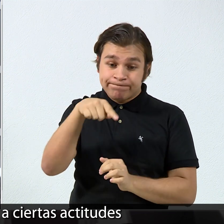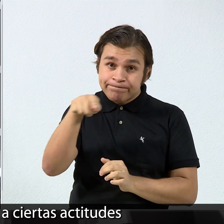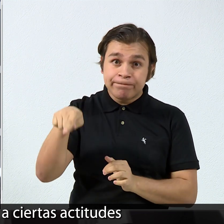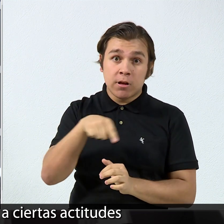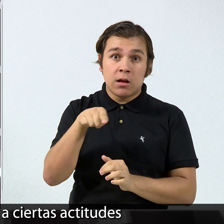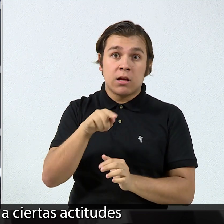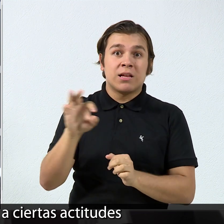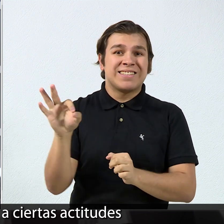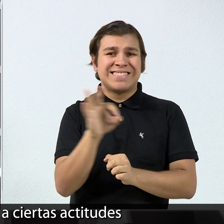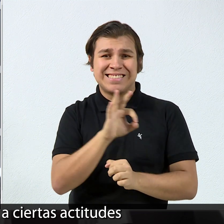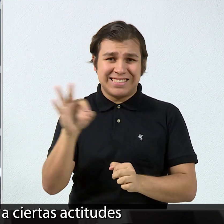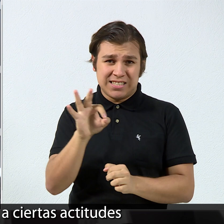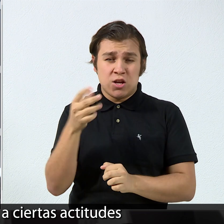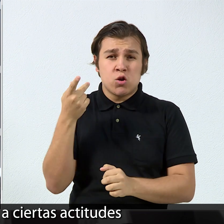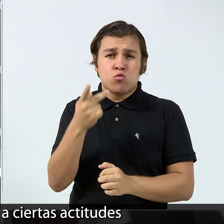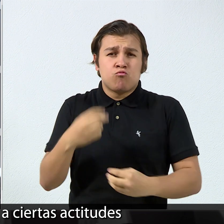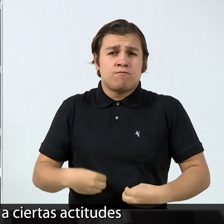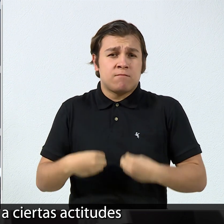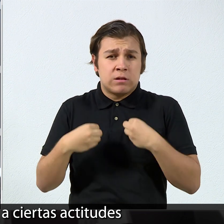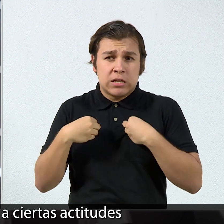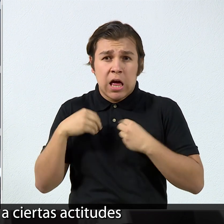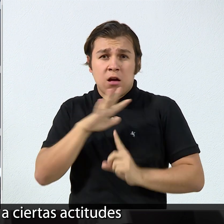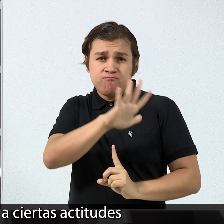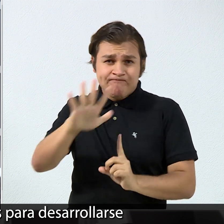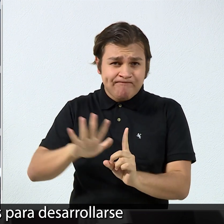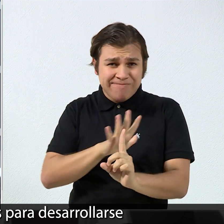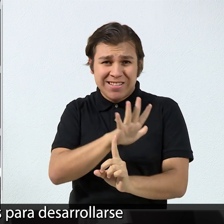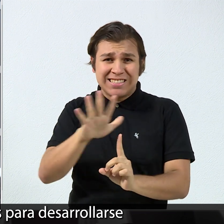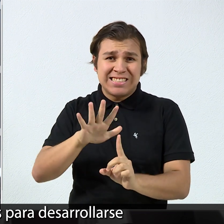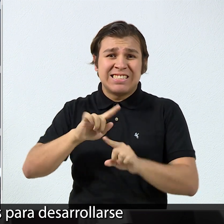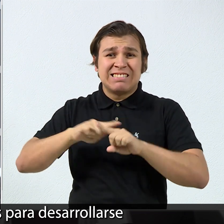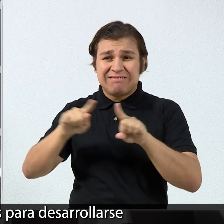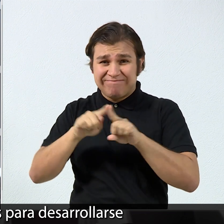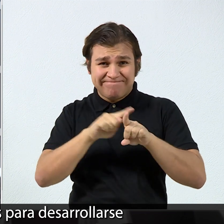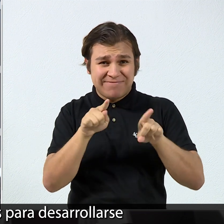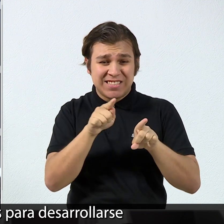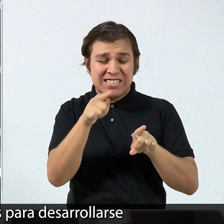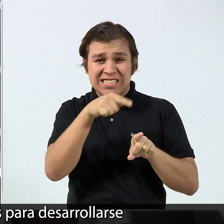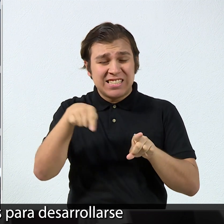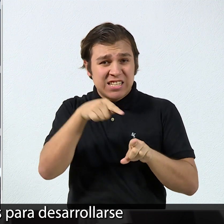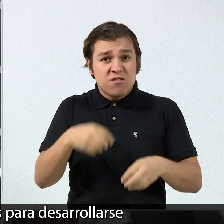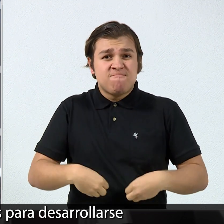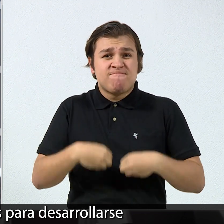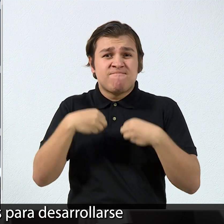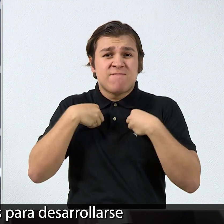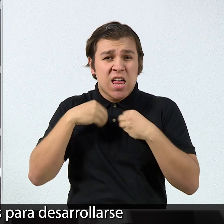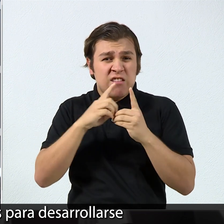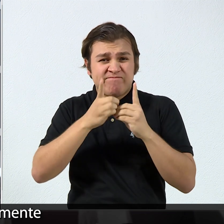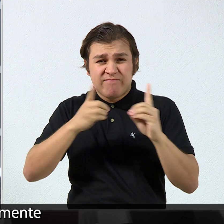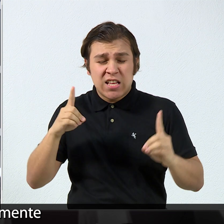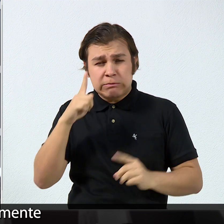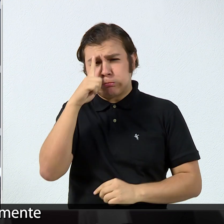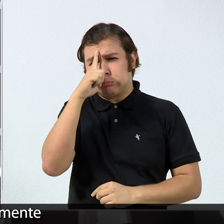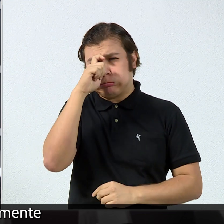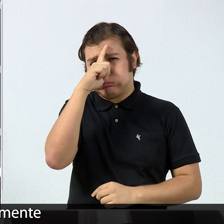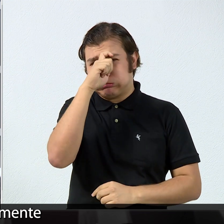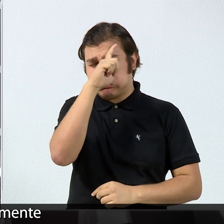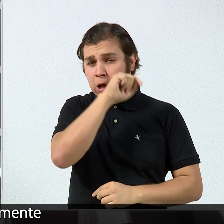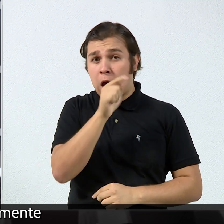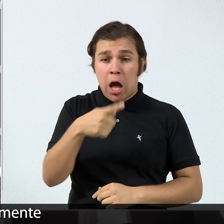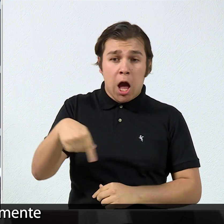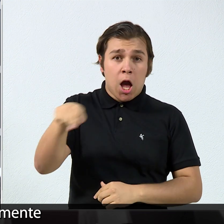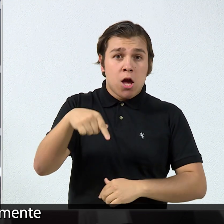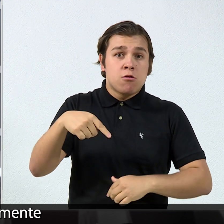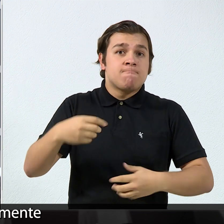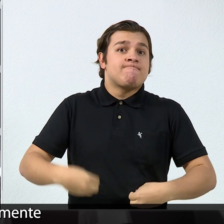y a ciertas actitudes y estructuras del entorno que le rodea, tienen dificultades para desarrollarse y participar plenamente en